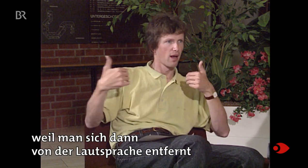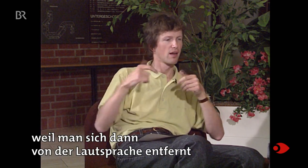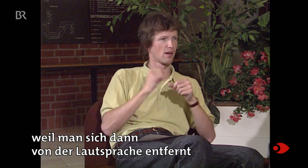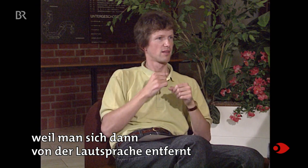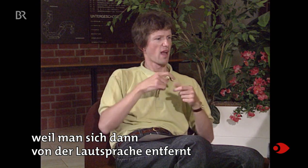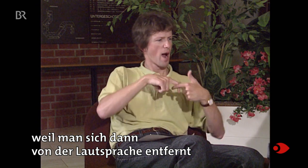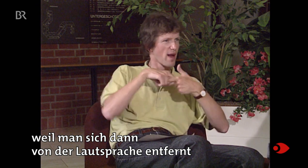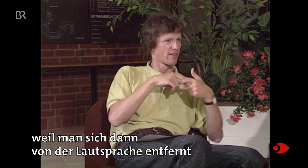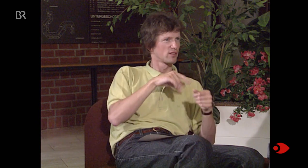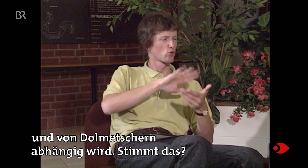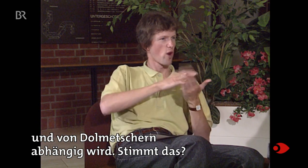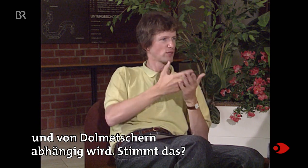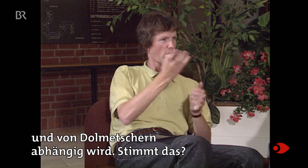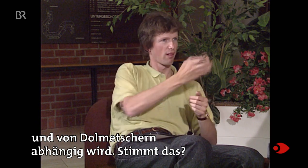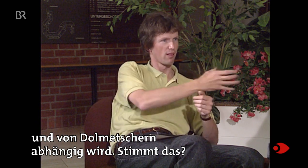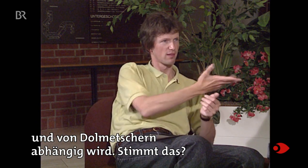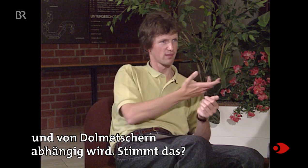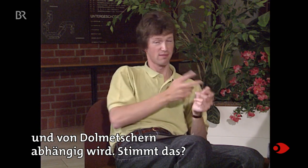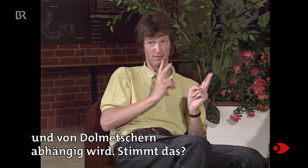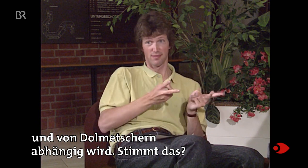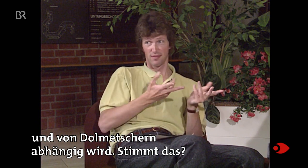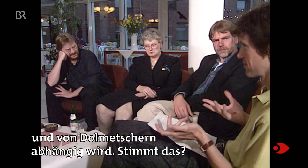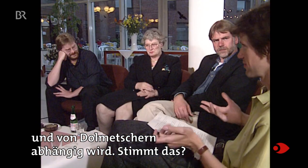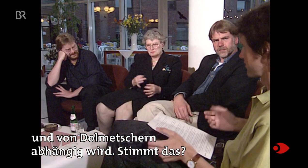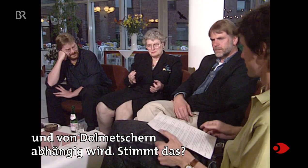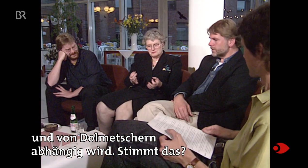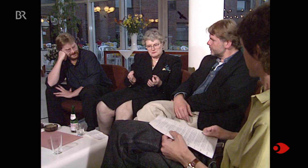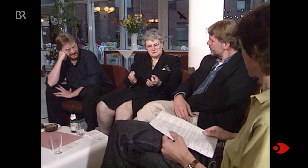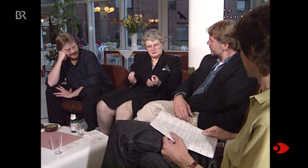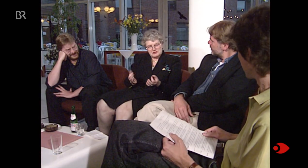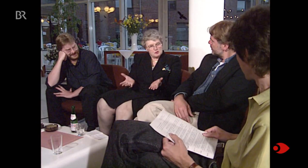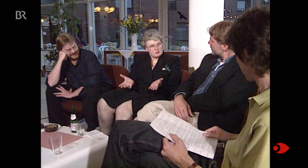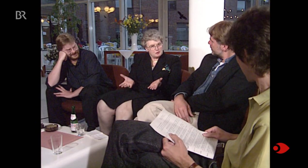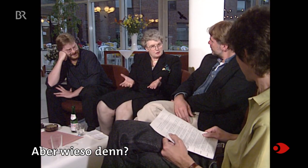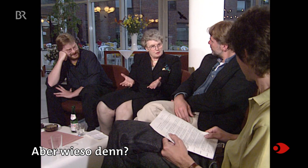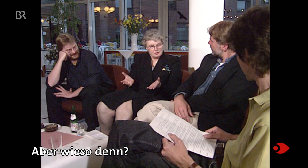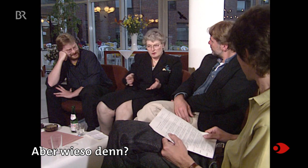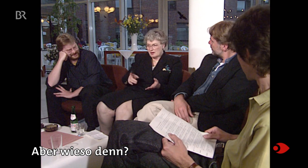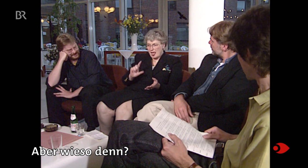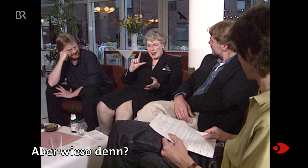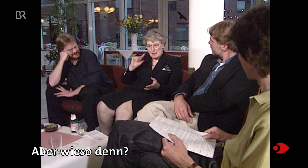von der Lautsprache entfernt und von Dolmetschern abhängig wird. Stimmt das? Aber wieso denn?